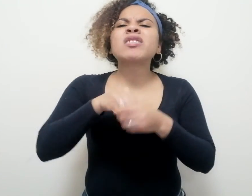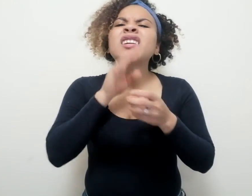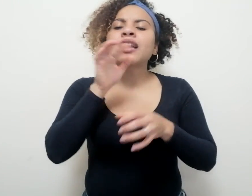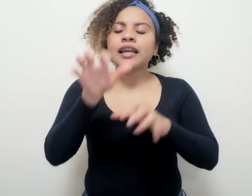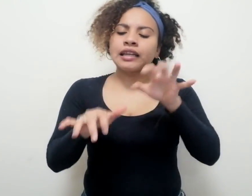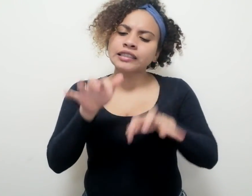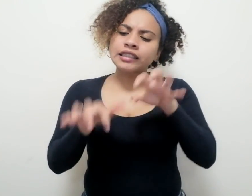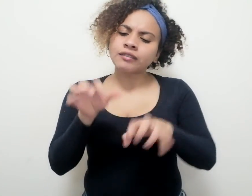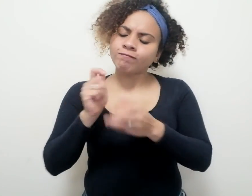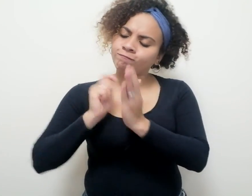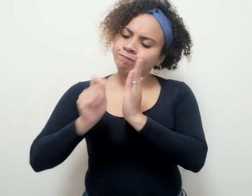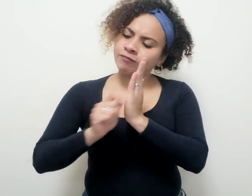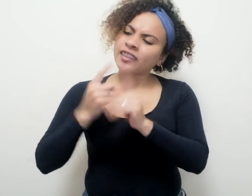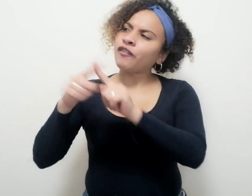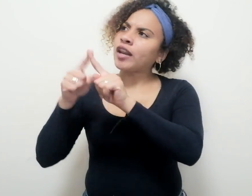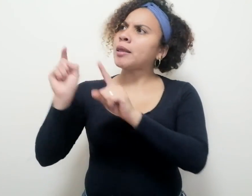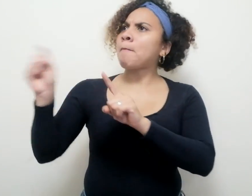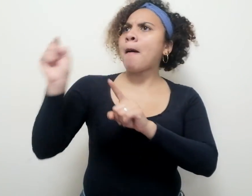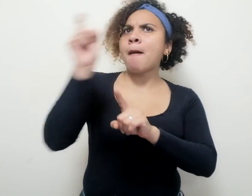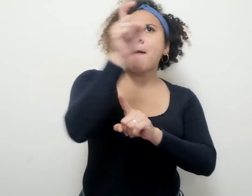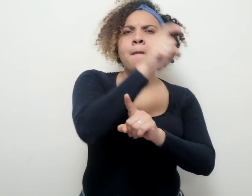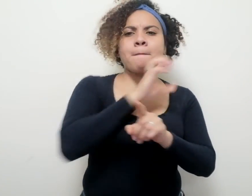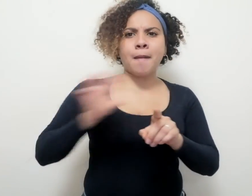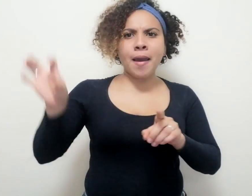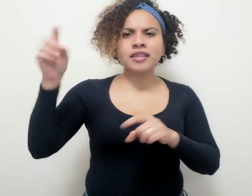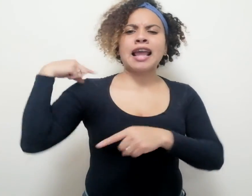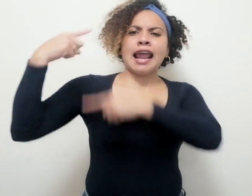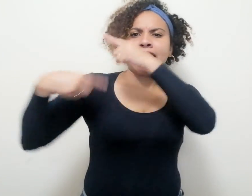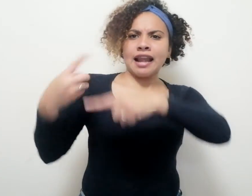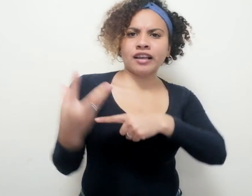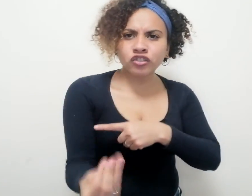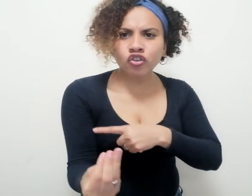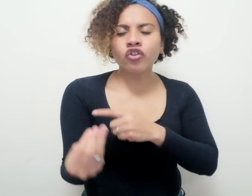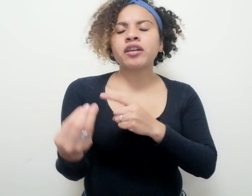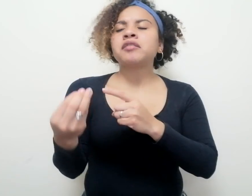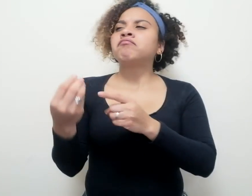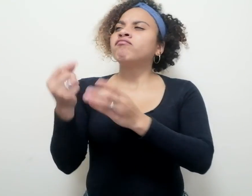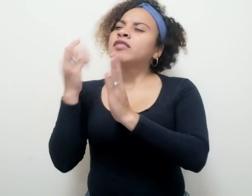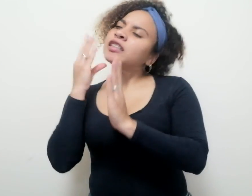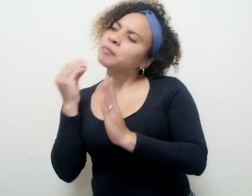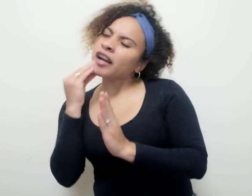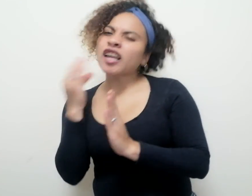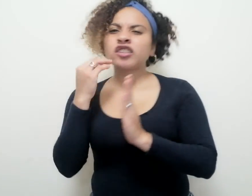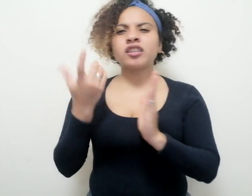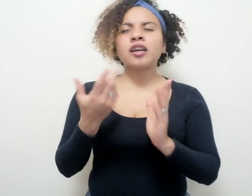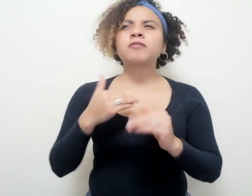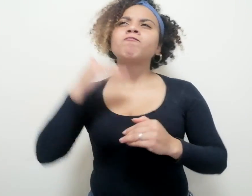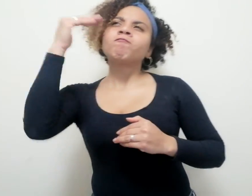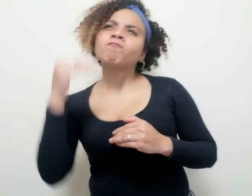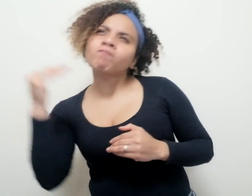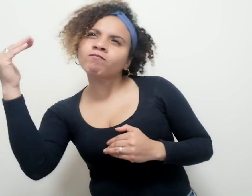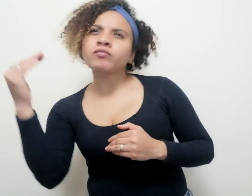de diferentes procedencias, generaciones, registros, tonos,